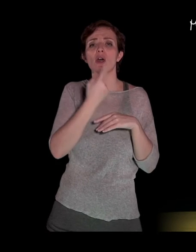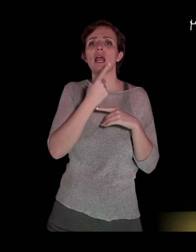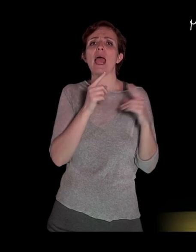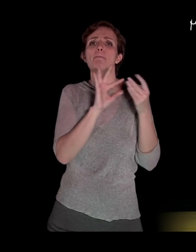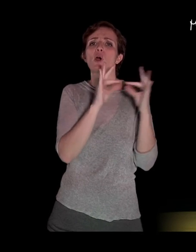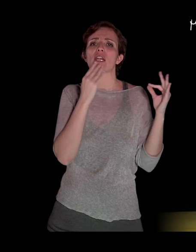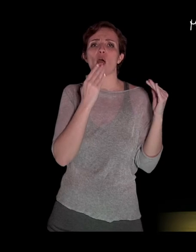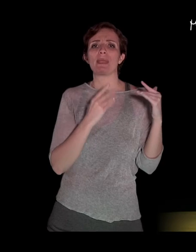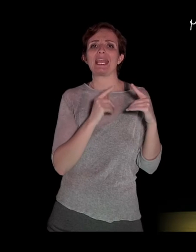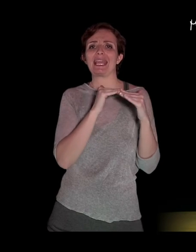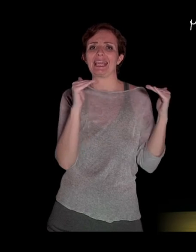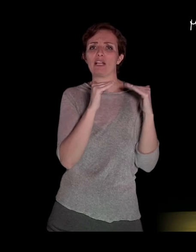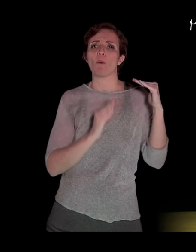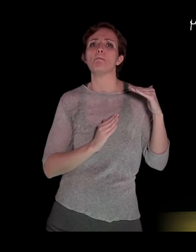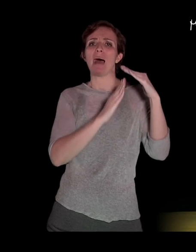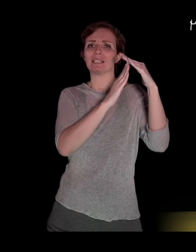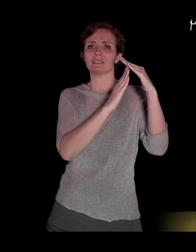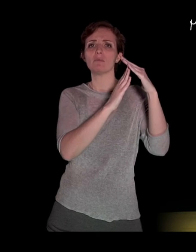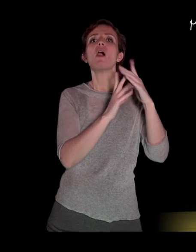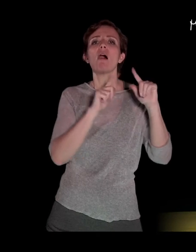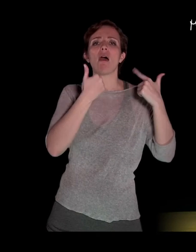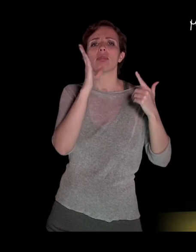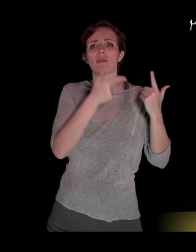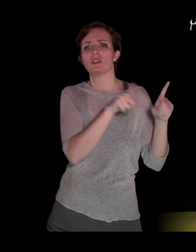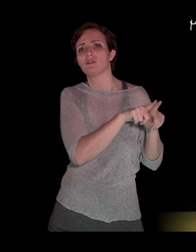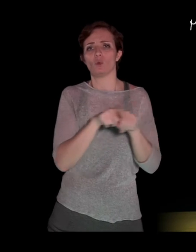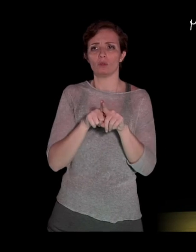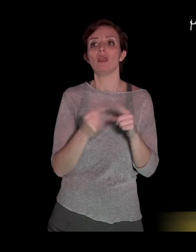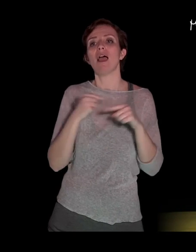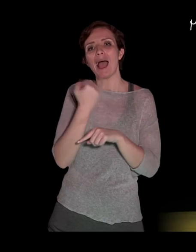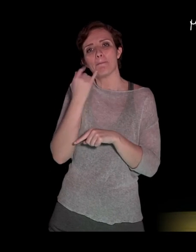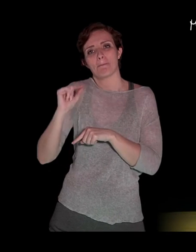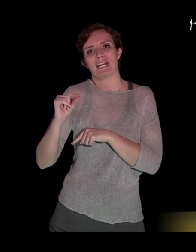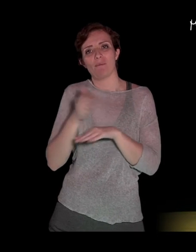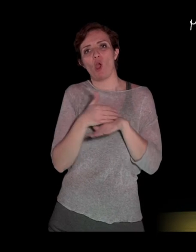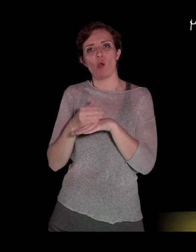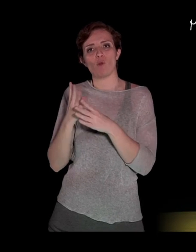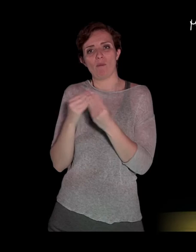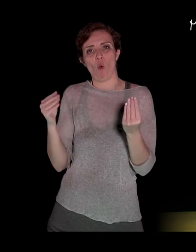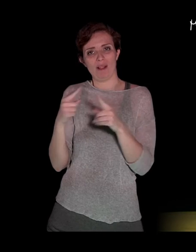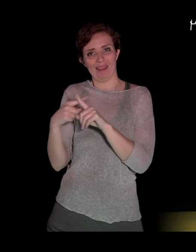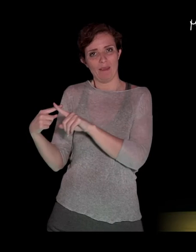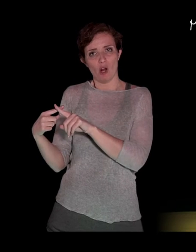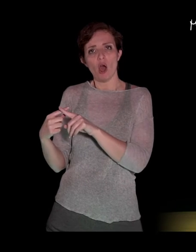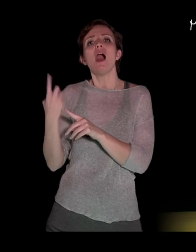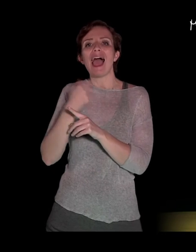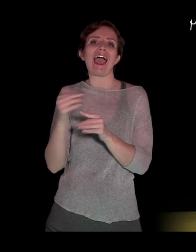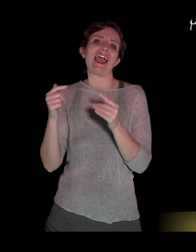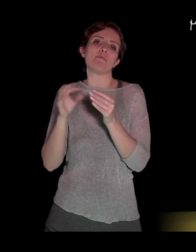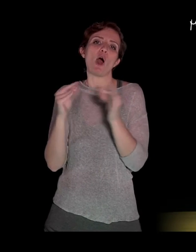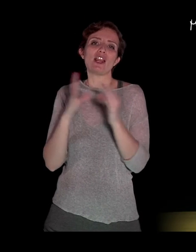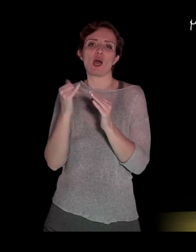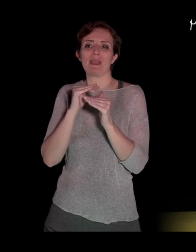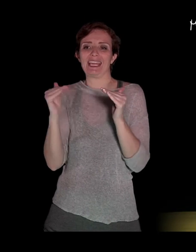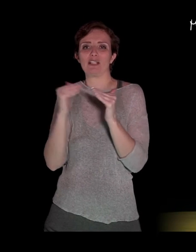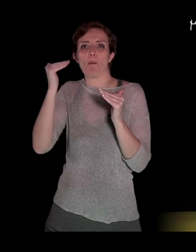tutti quanti i polinomi dati così come il minimo comune multiplo è invece il polinomio di grado minimo che è divisibile per tutti quelli per